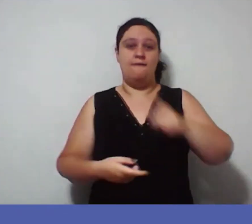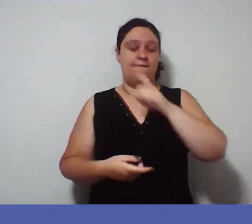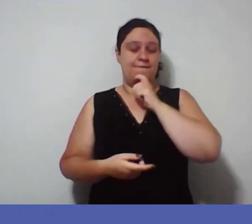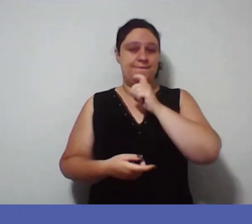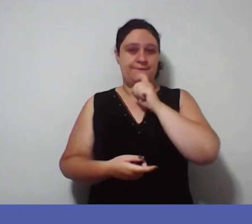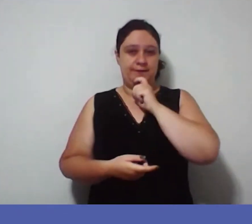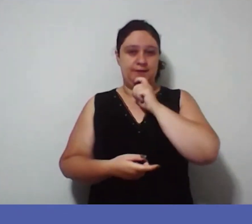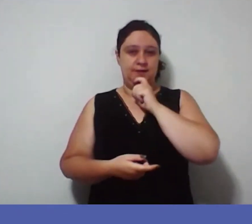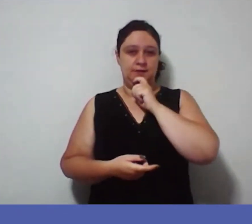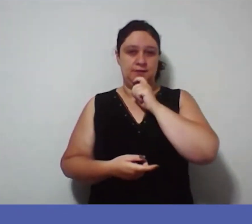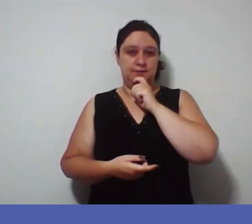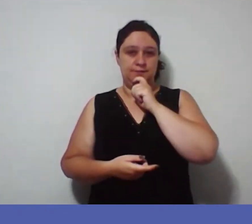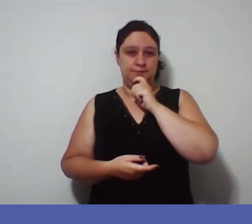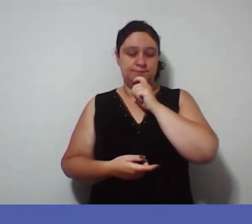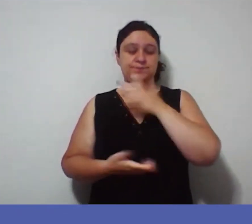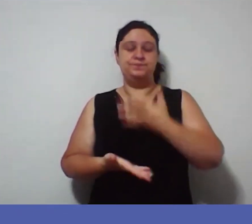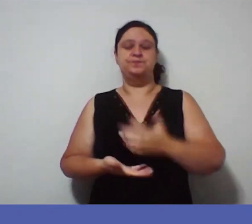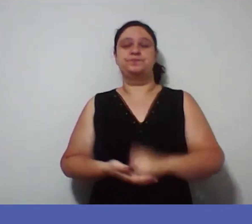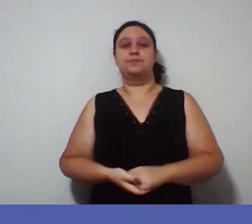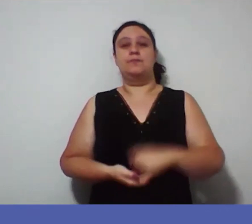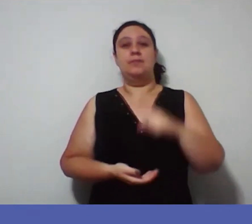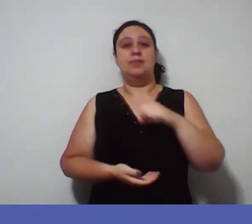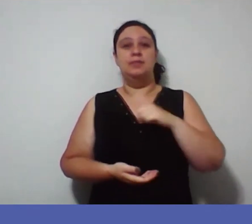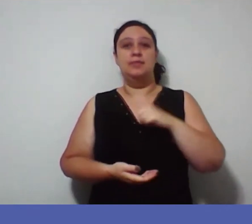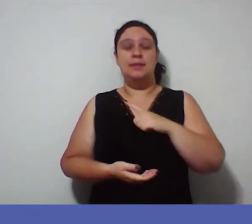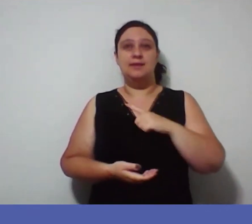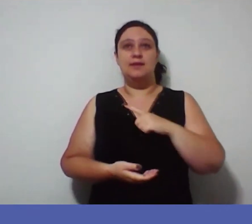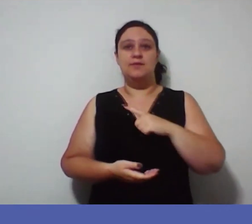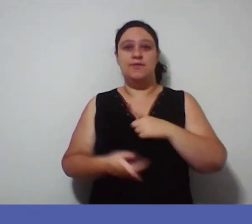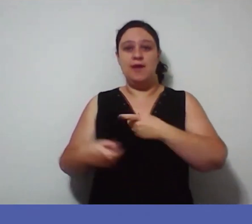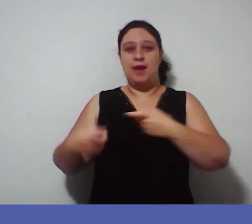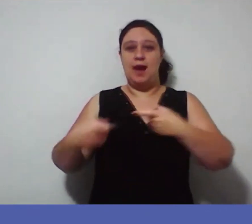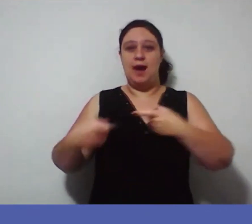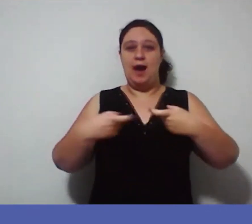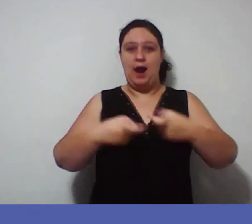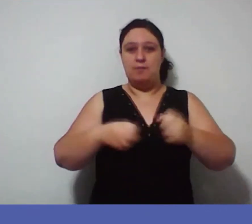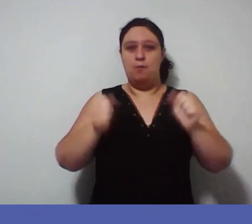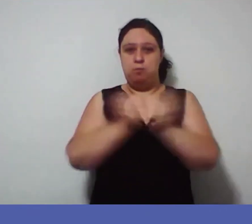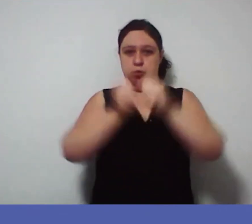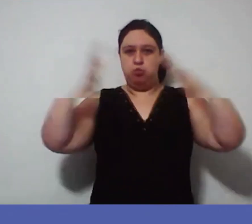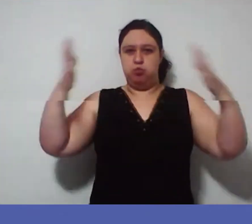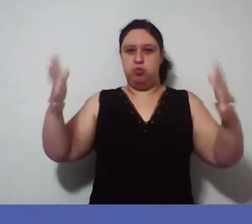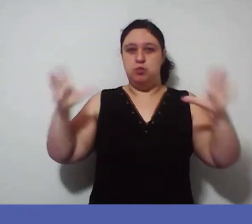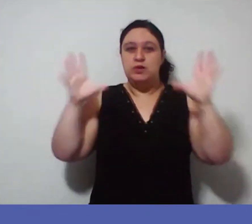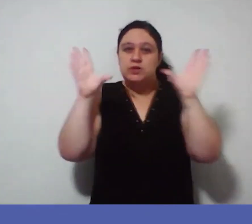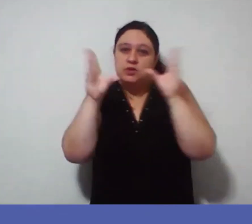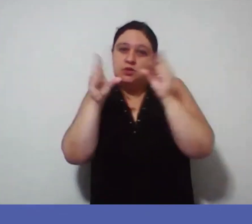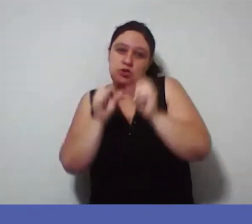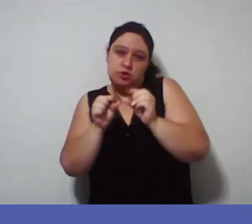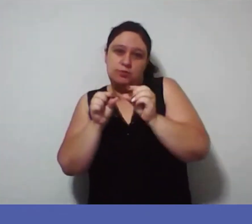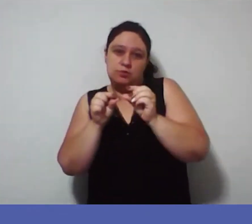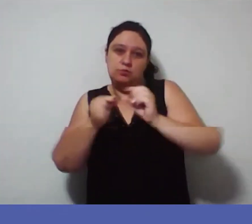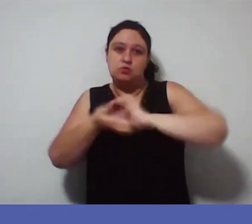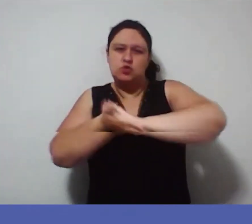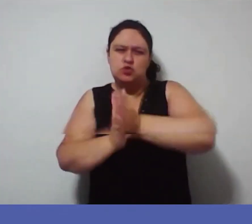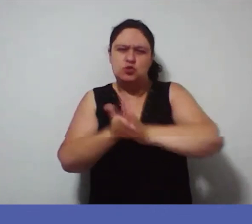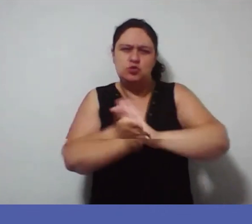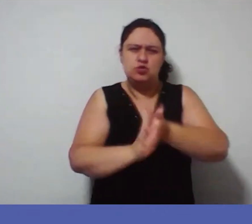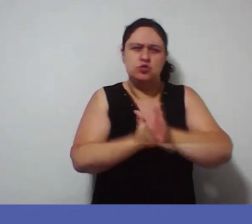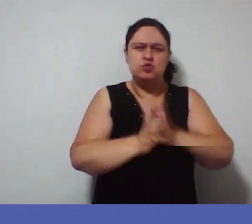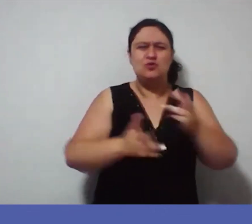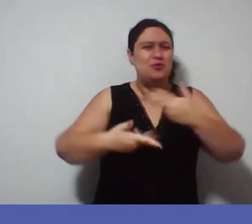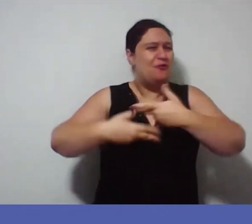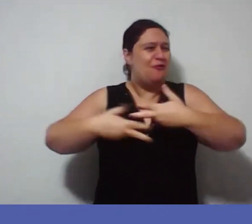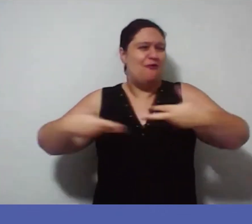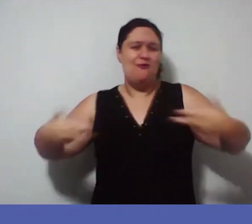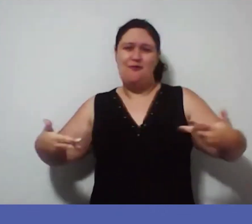a diminuição das armas nucleares, a destruição de várias ogivas